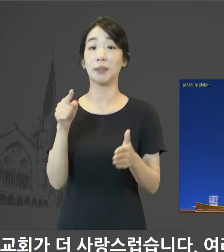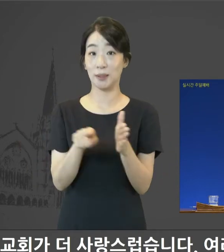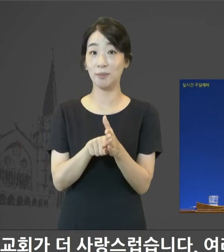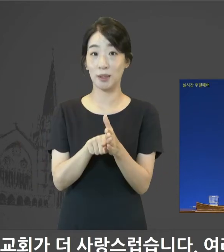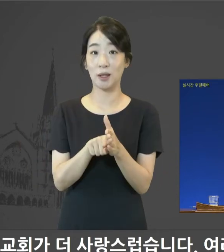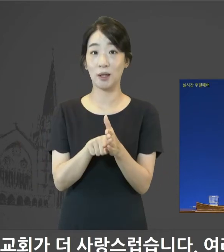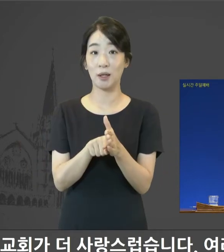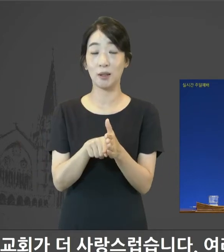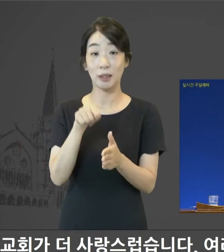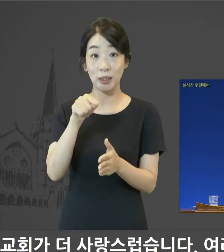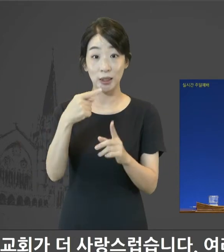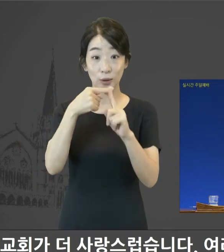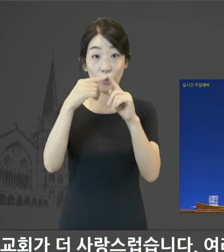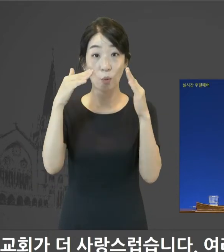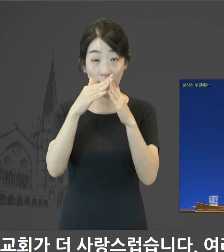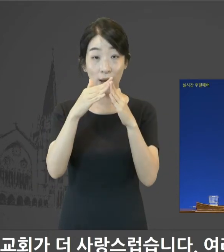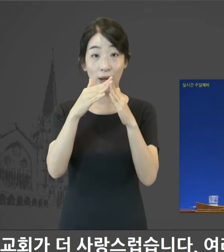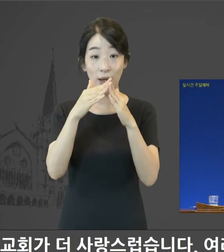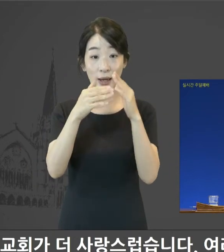뭐냐면 모퉁이돌,